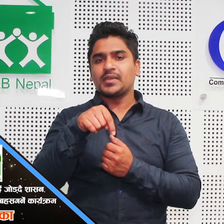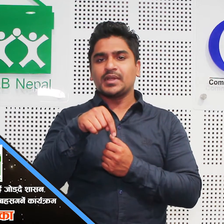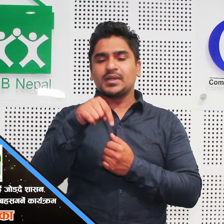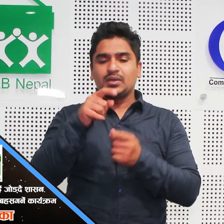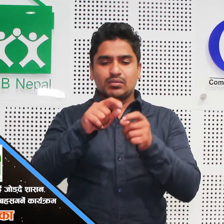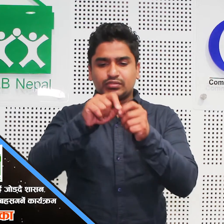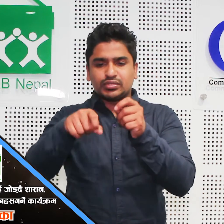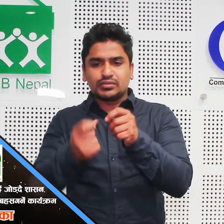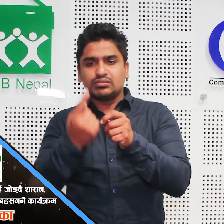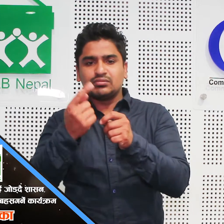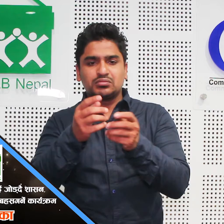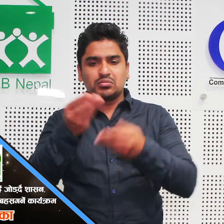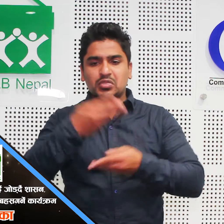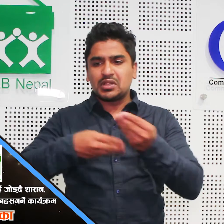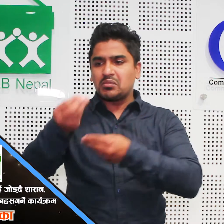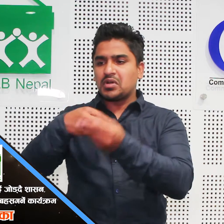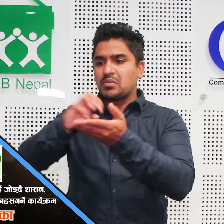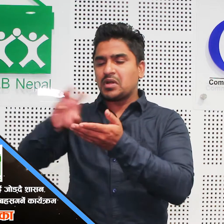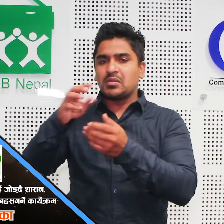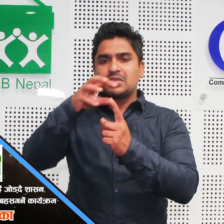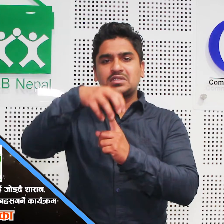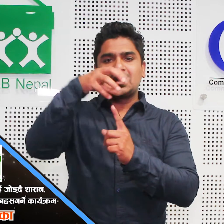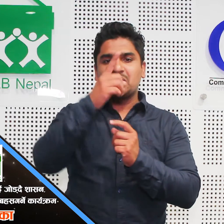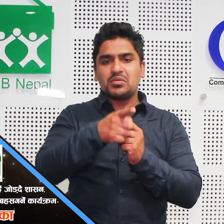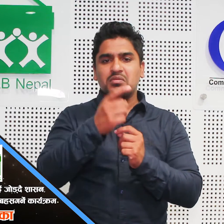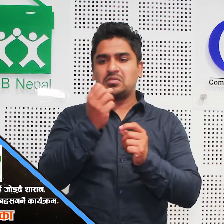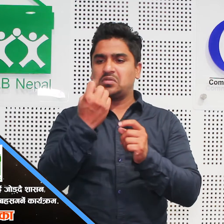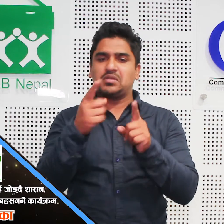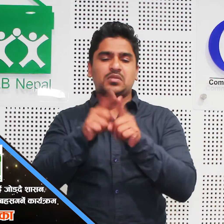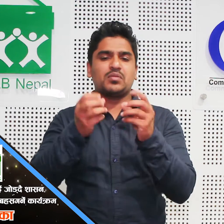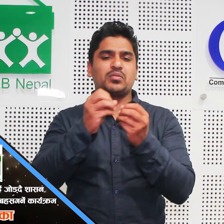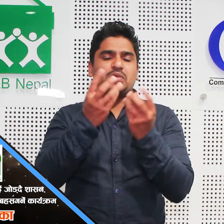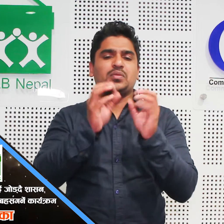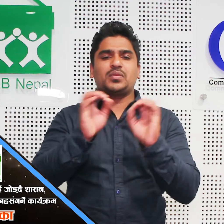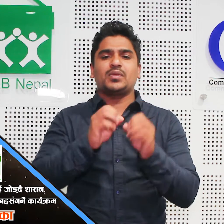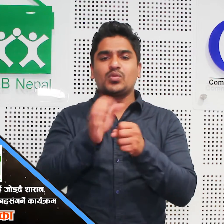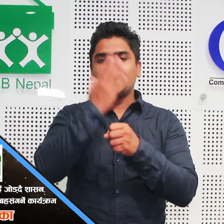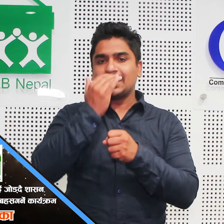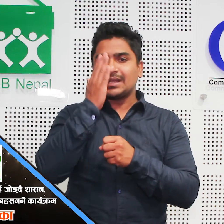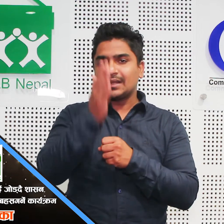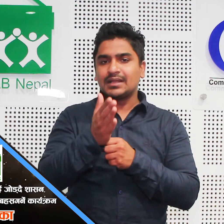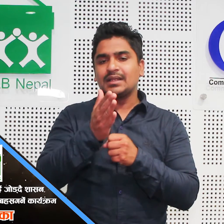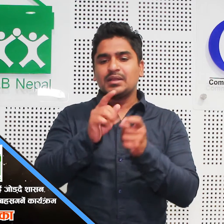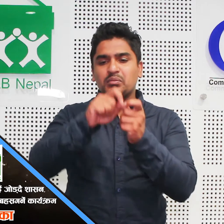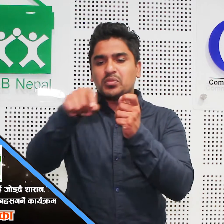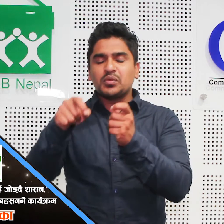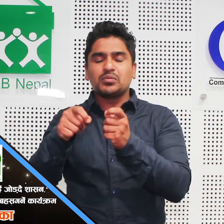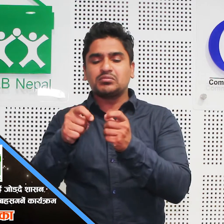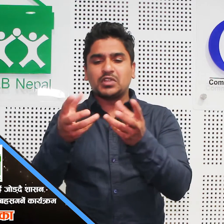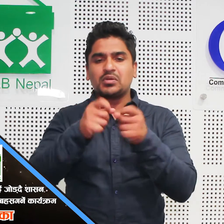उम्रेर त्यो बजारमा पठाउने बेला भइसकेको थियो हो। अहिले एउटा मुडा पनि फलिएको छैन अहिलेसम्म, अन्त कोरोना कारणले गर्दाखेरि हामीले बिउ ल्याउनु पनि सकेन समयमा। अनि त्यसपछि